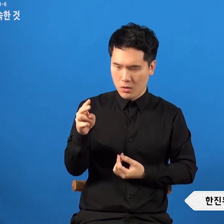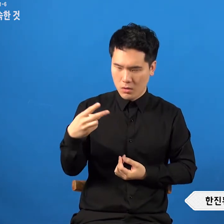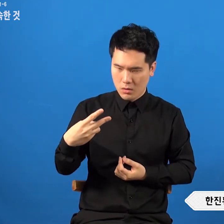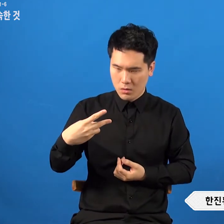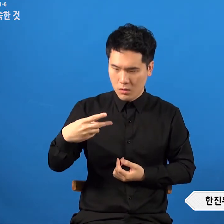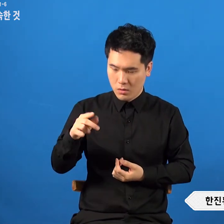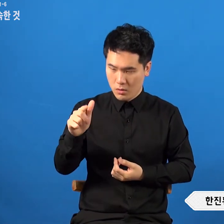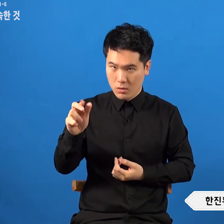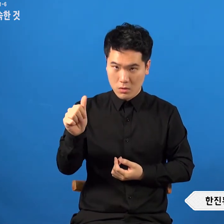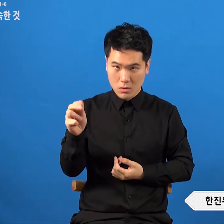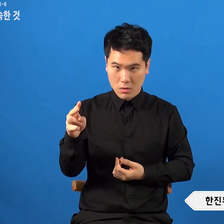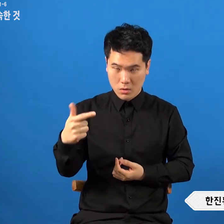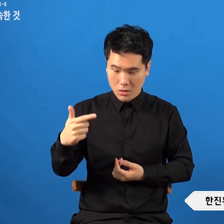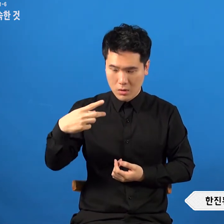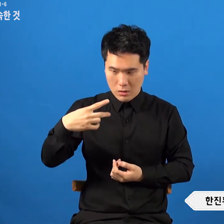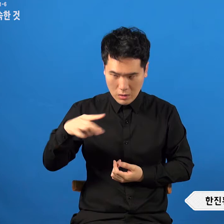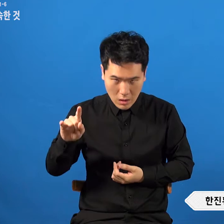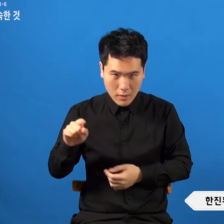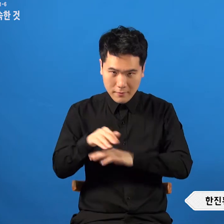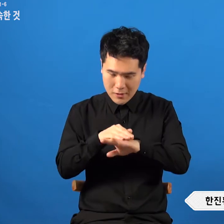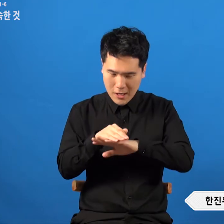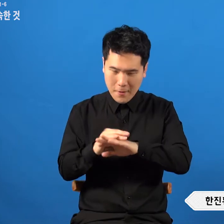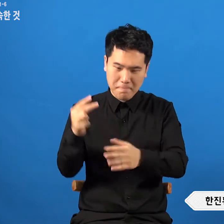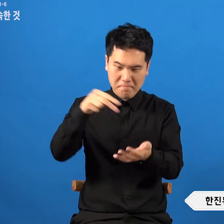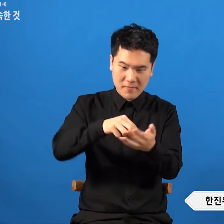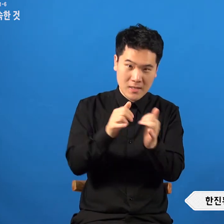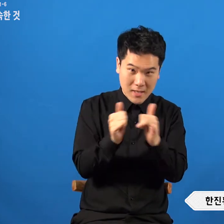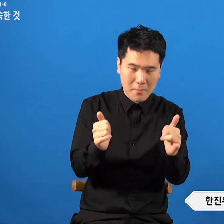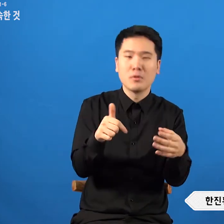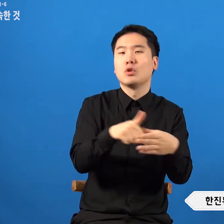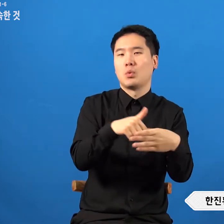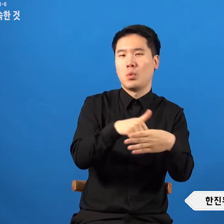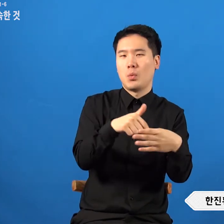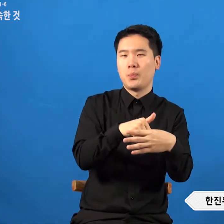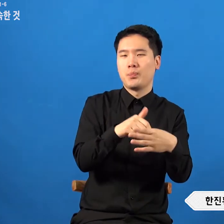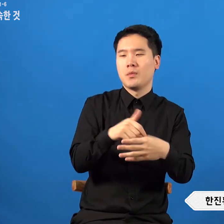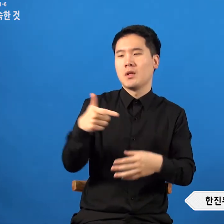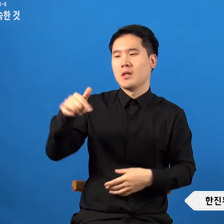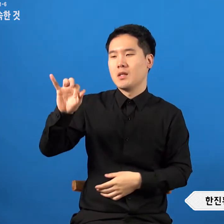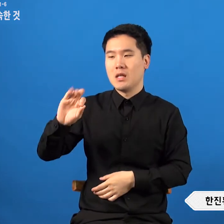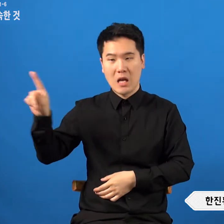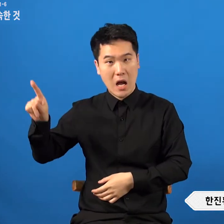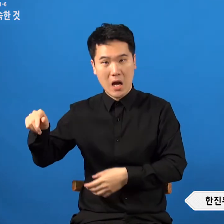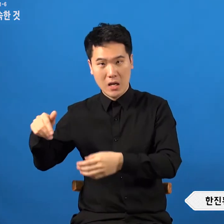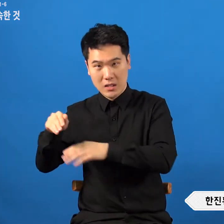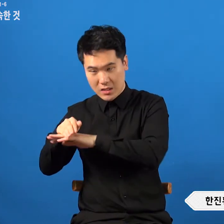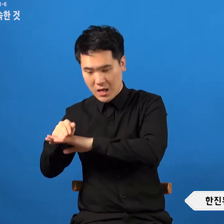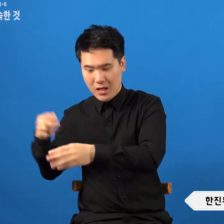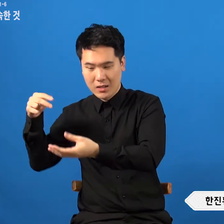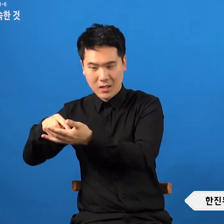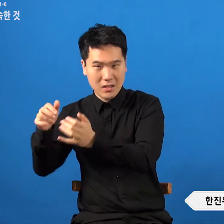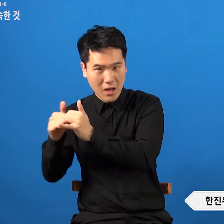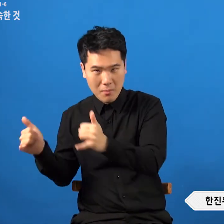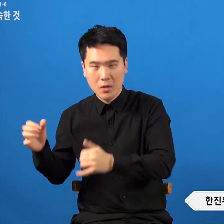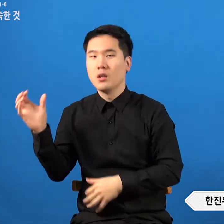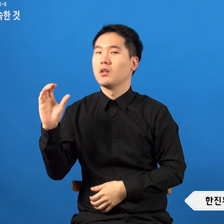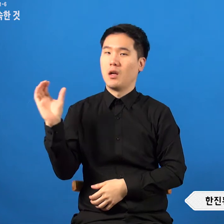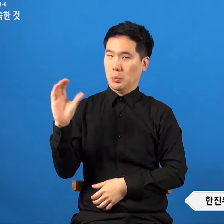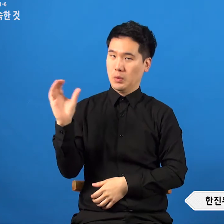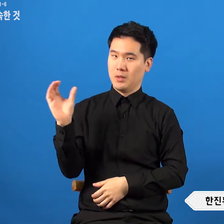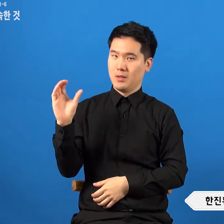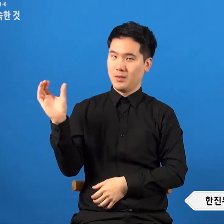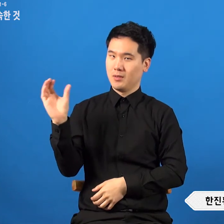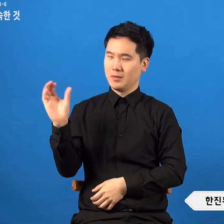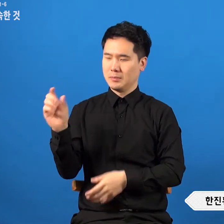신자고 기아차를 타는 사람은 조금 그보다는 못하지만 그래도 CEO는 같으니까 천주교